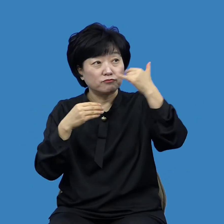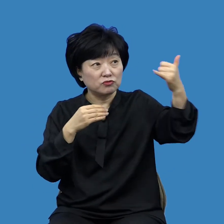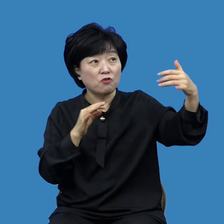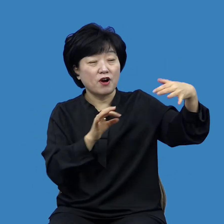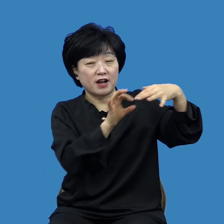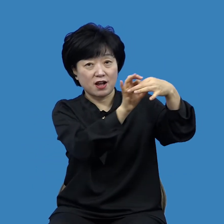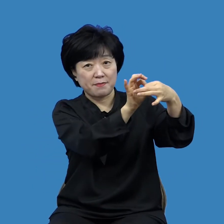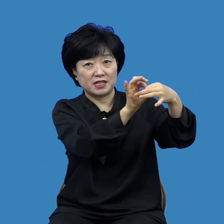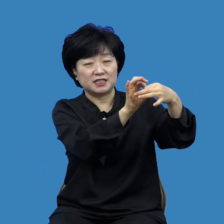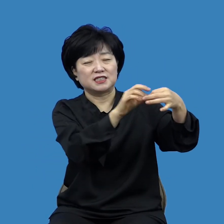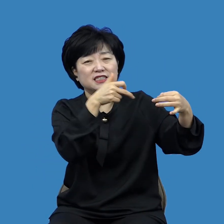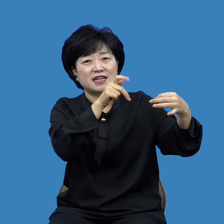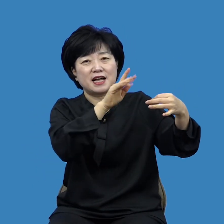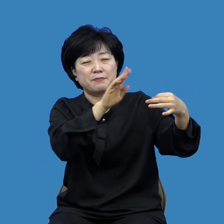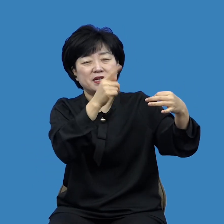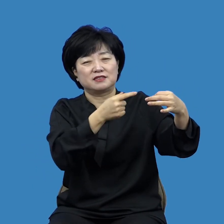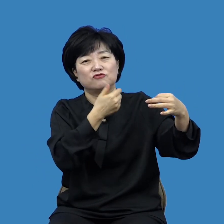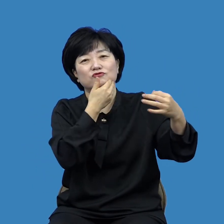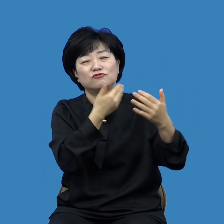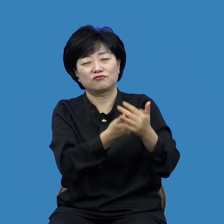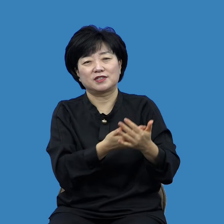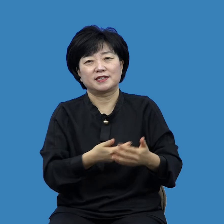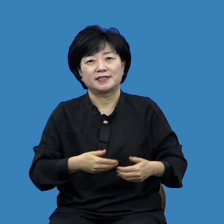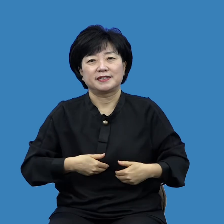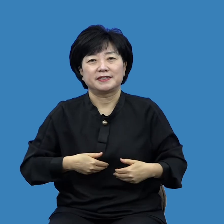가르쳐 주는 거죠.